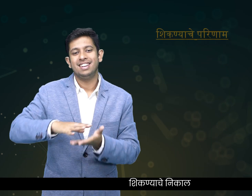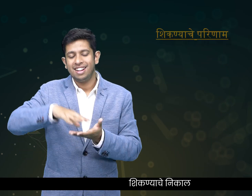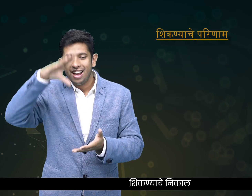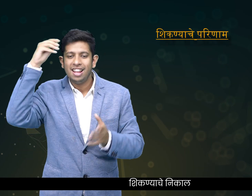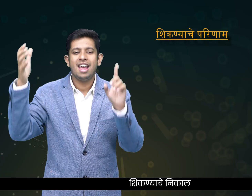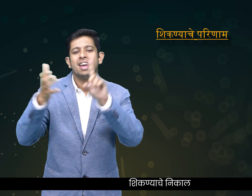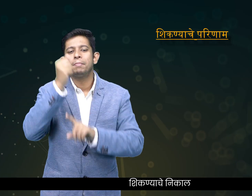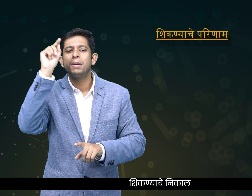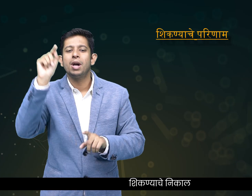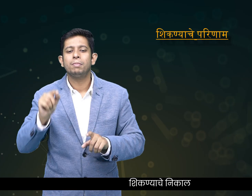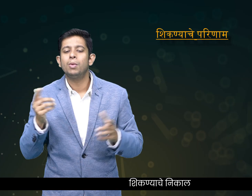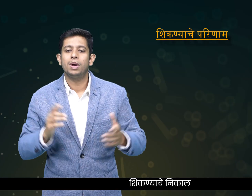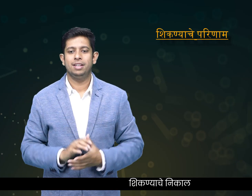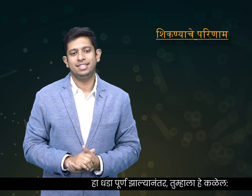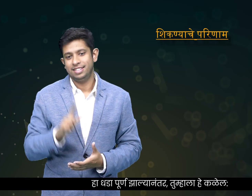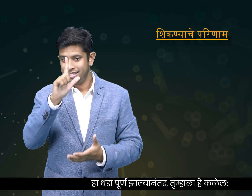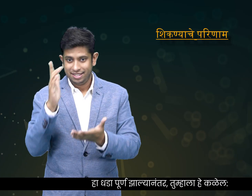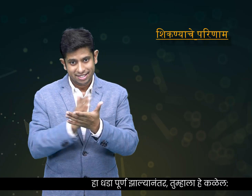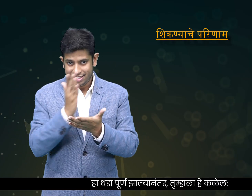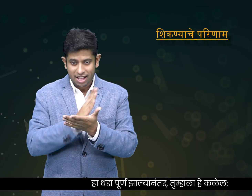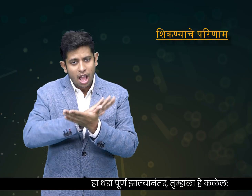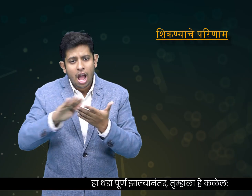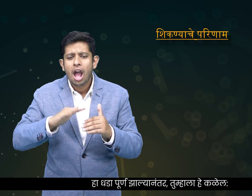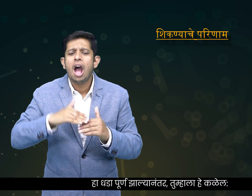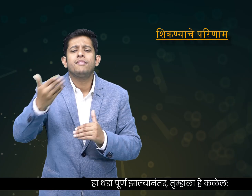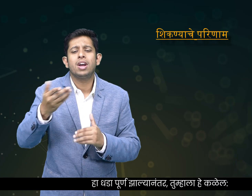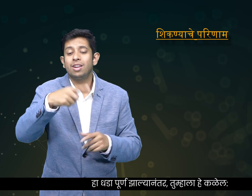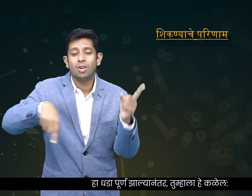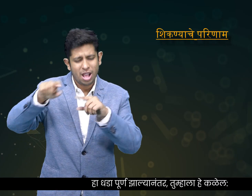शिकण्याचे निकाल. हा धडा पूर्ण झाल्यानंतर तुम्हाला हे कळेल.